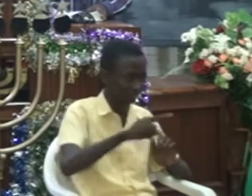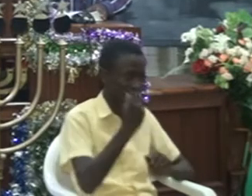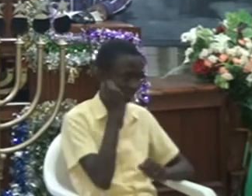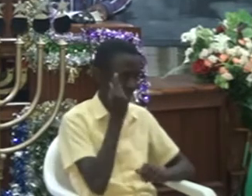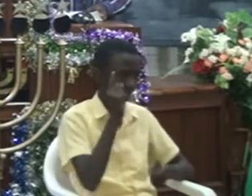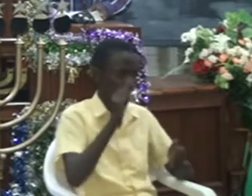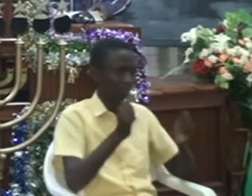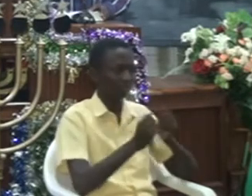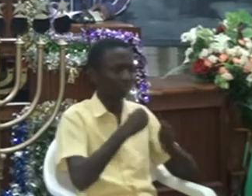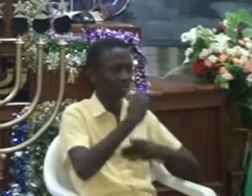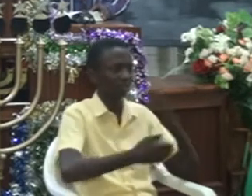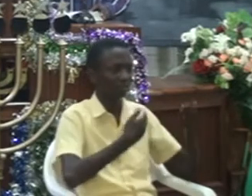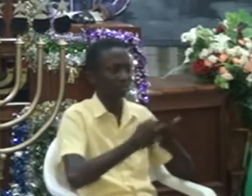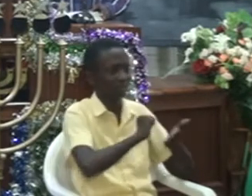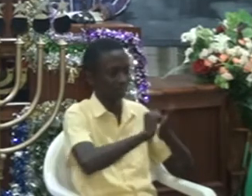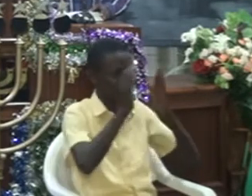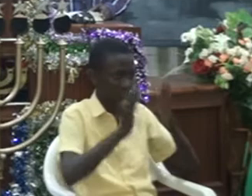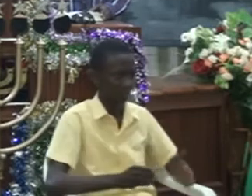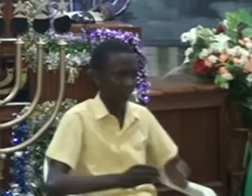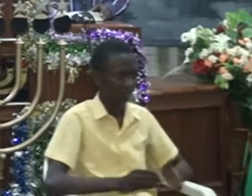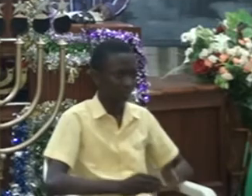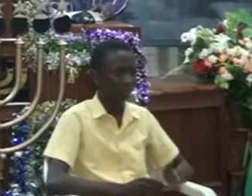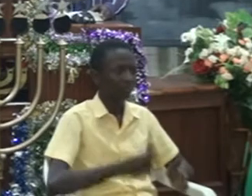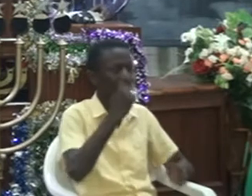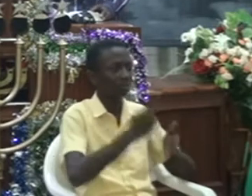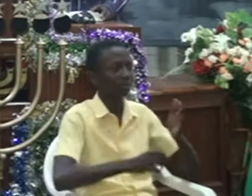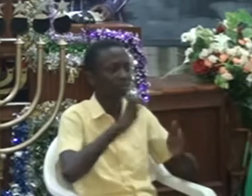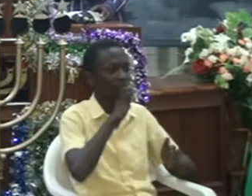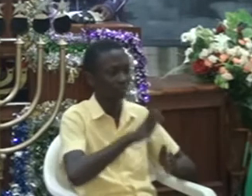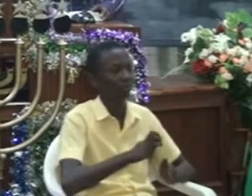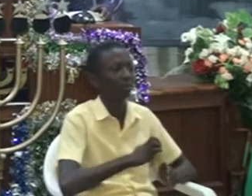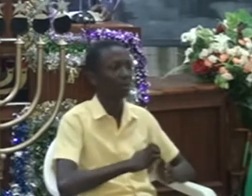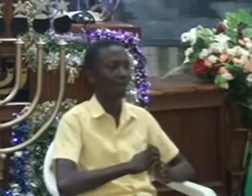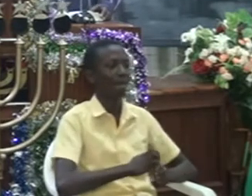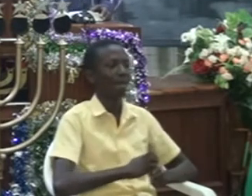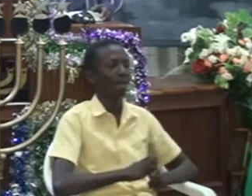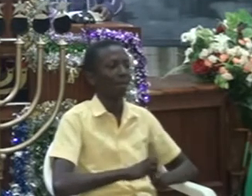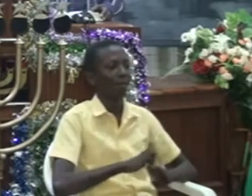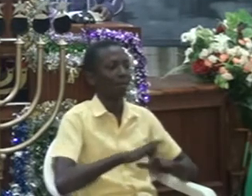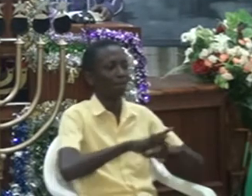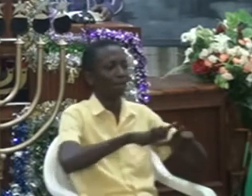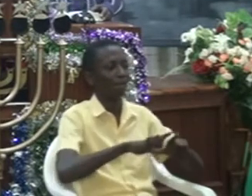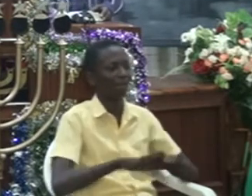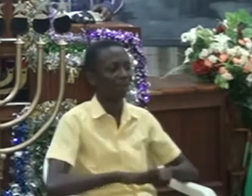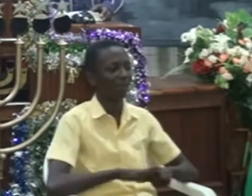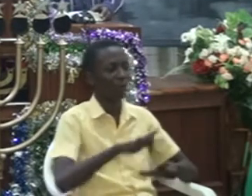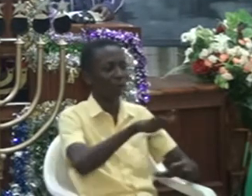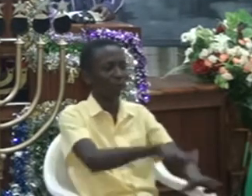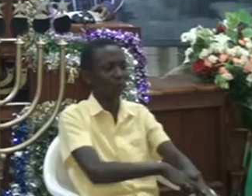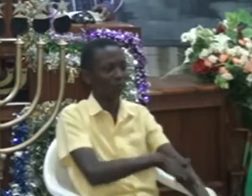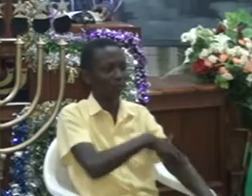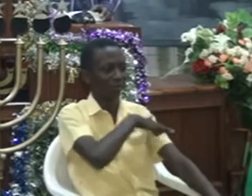saints. Pamoja na watakatifu wote. Quelle est la largeur. Upana. Quelle est la longueur.